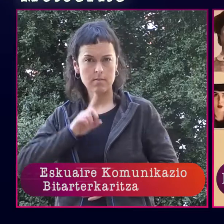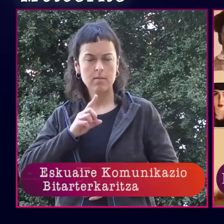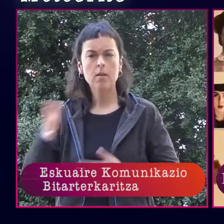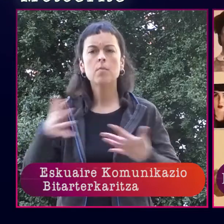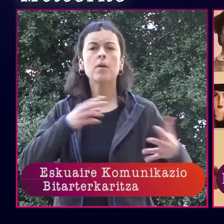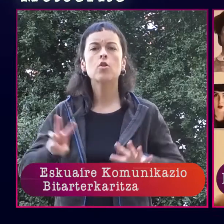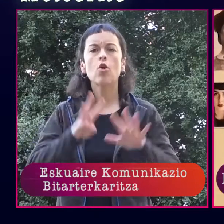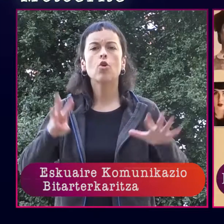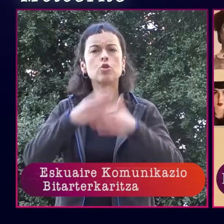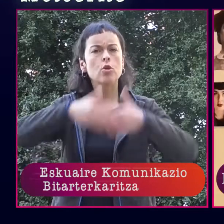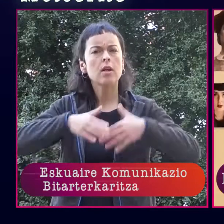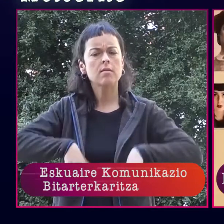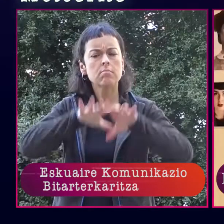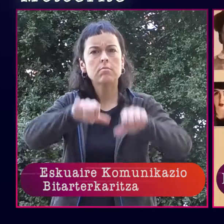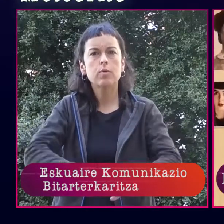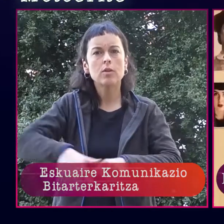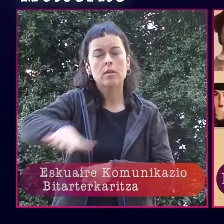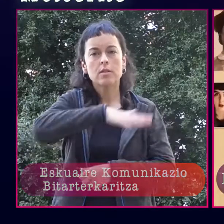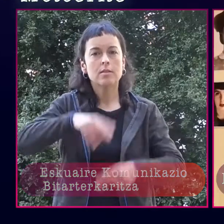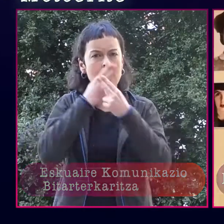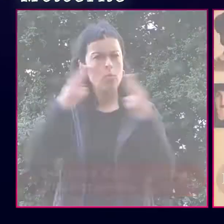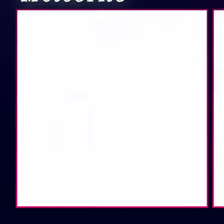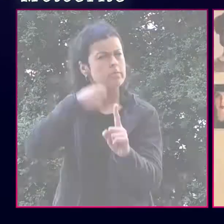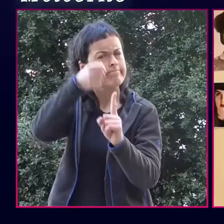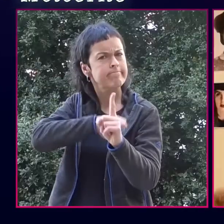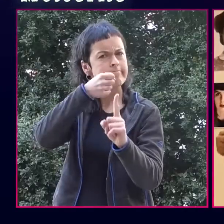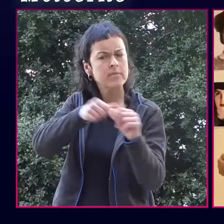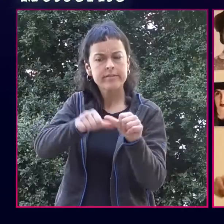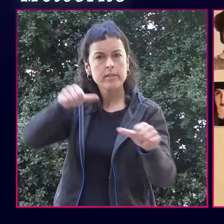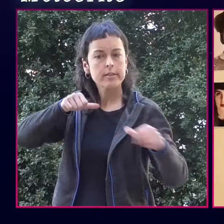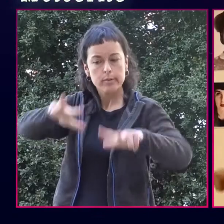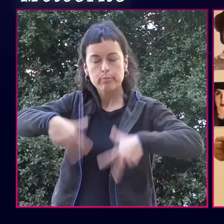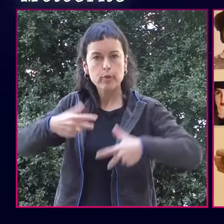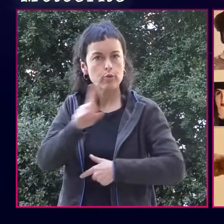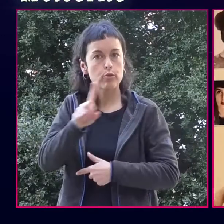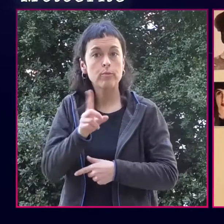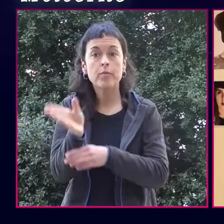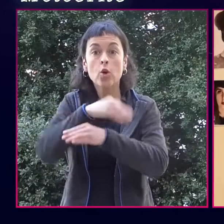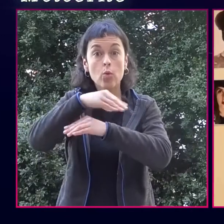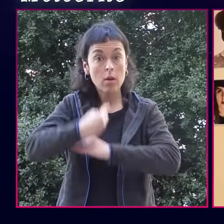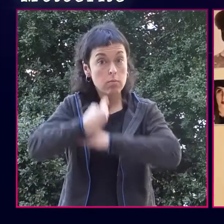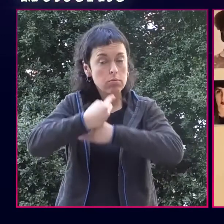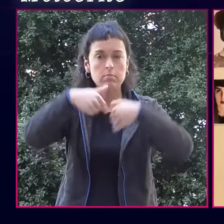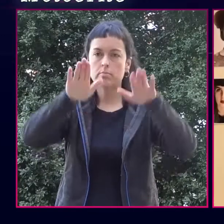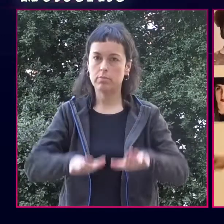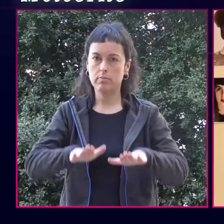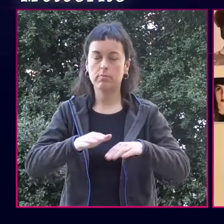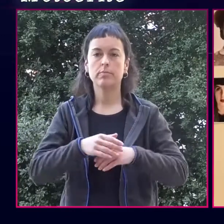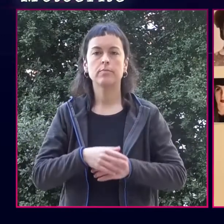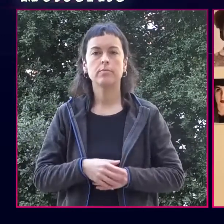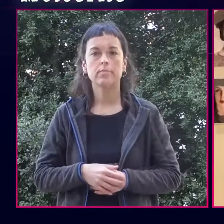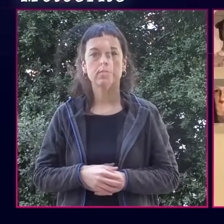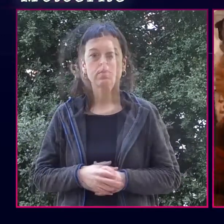Martxoaren 8an kaleak hartuko ditugu. Betidanik ukatua izan zaigun espazio publikoa aldarrikatuz eta inposatuak izan zaizkigun zaintzak bertan bera